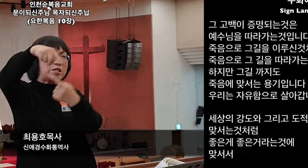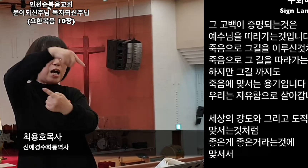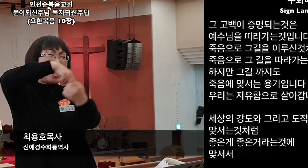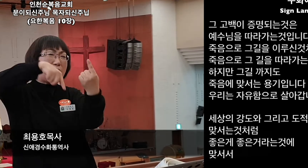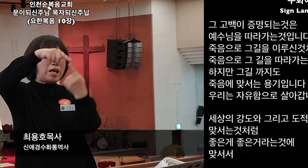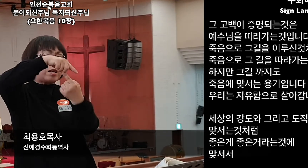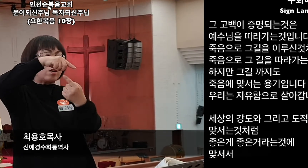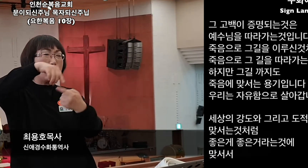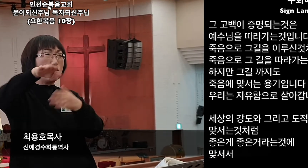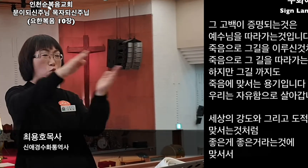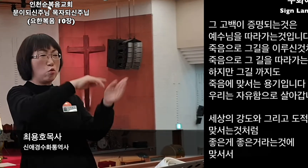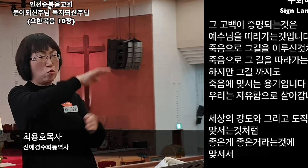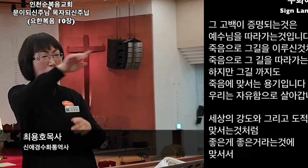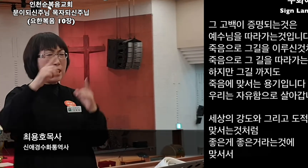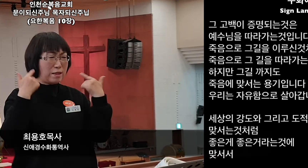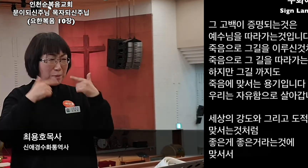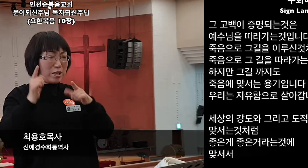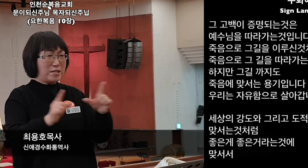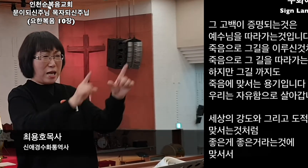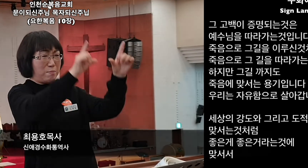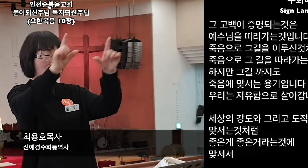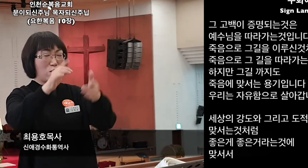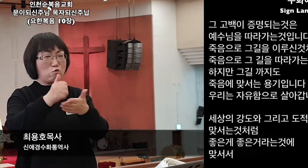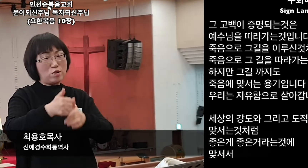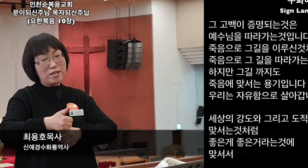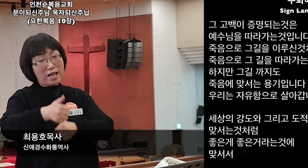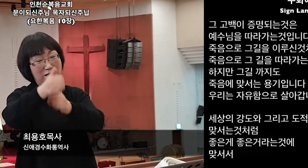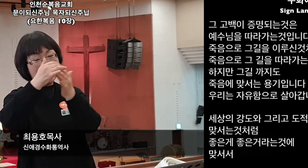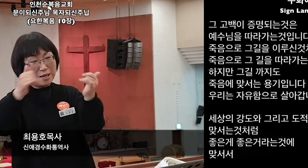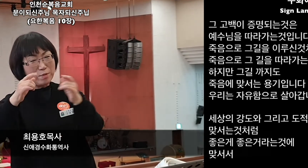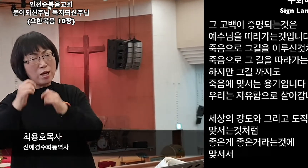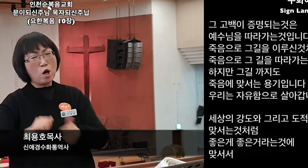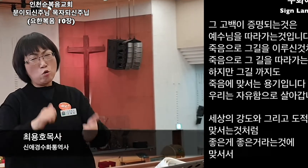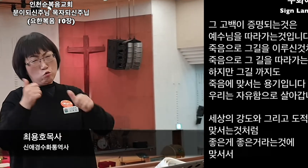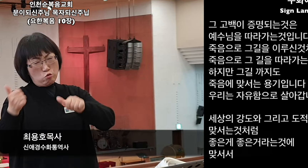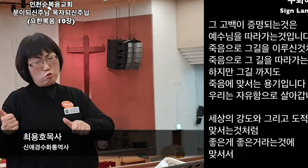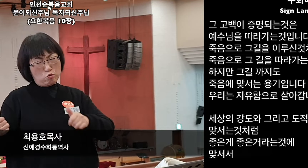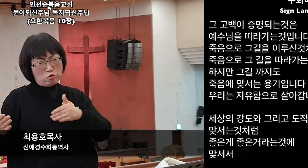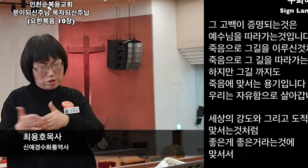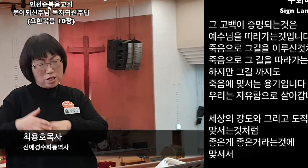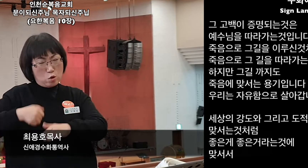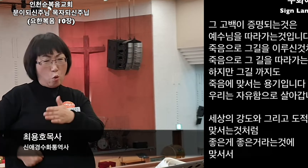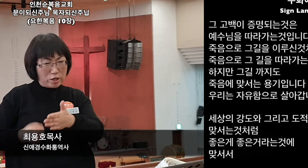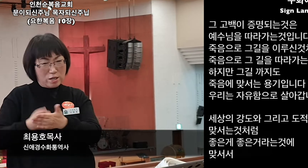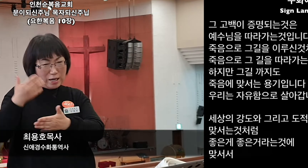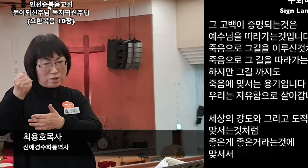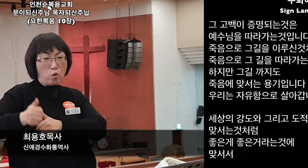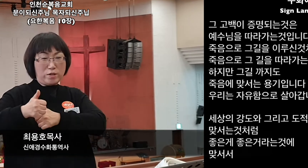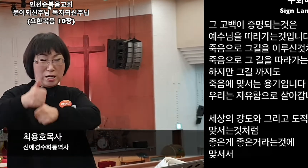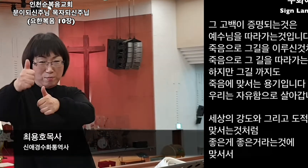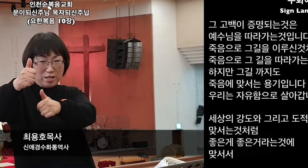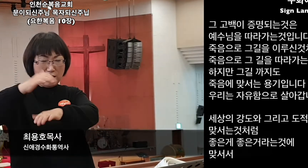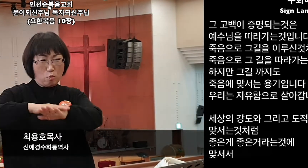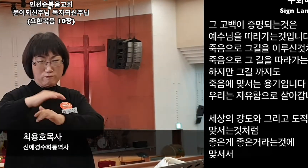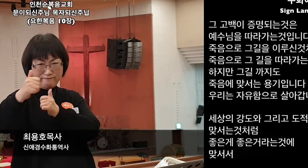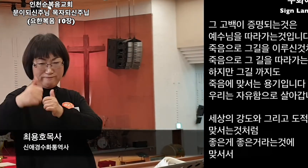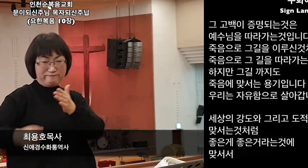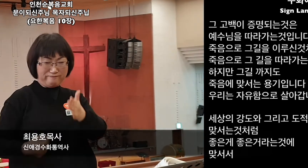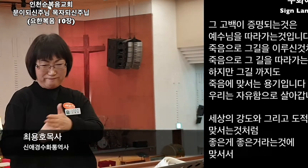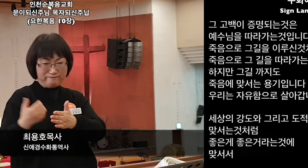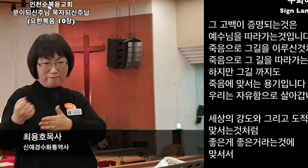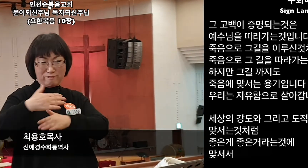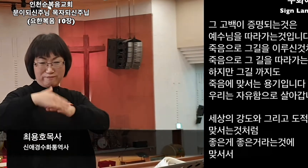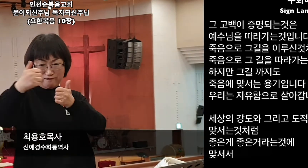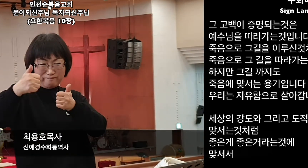우리의 날마다의 삶 가운데도 주를 따르는 사람들은 죽으며 따라가요. 용기로 따라갑니다. 용기 있게 맞서요.